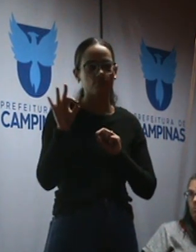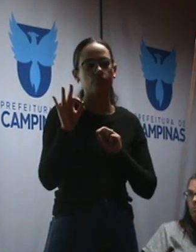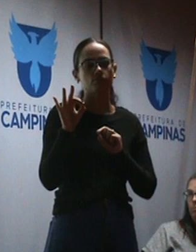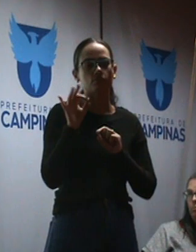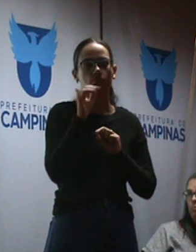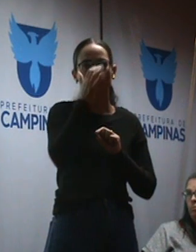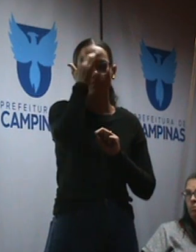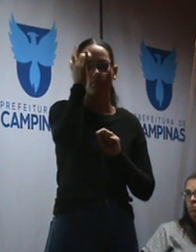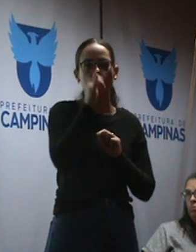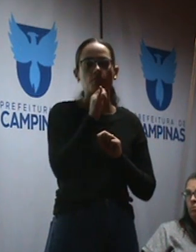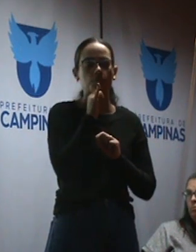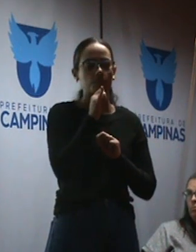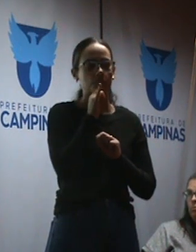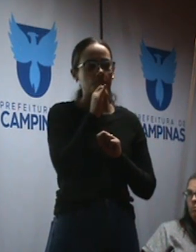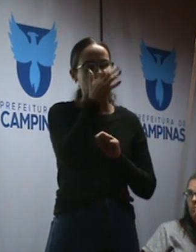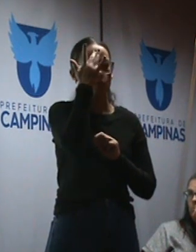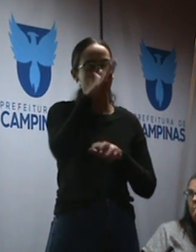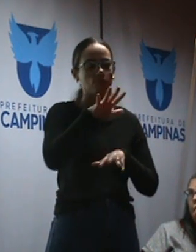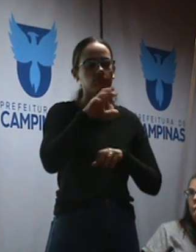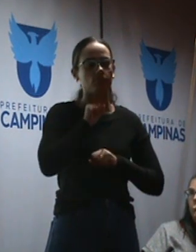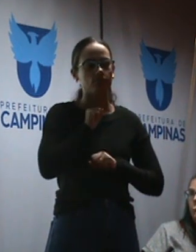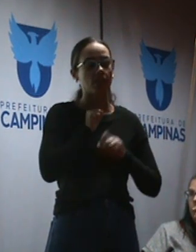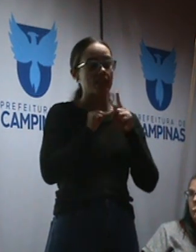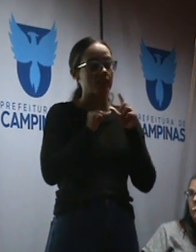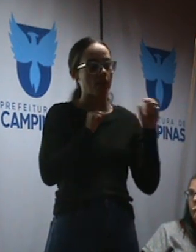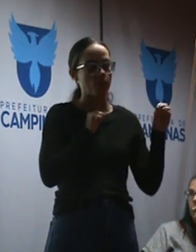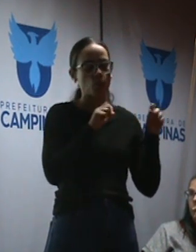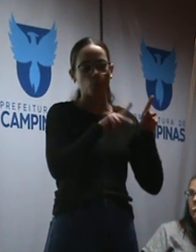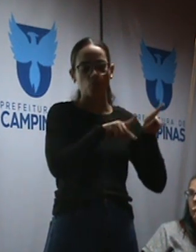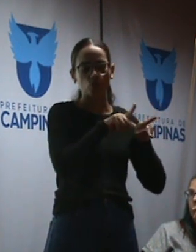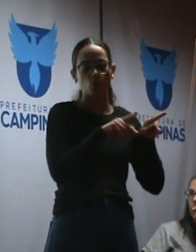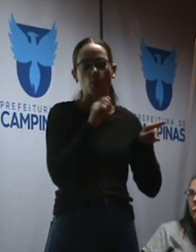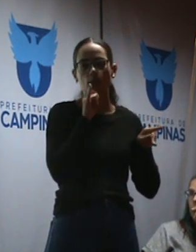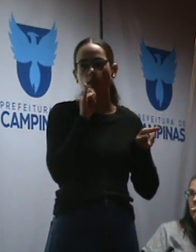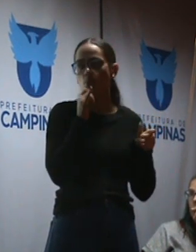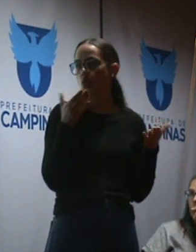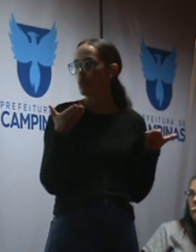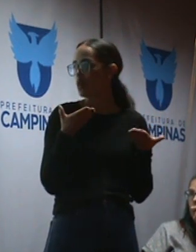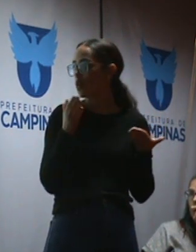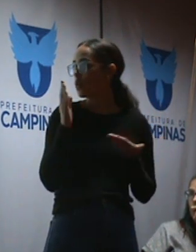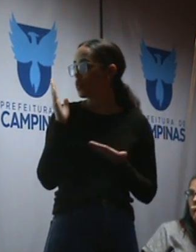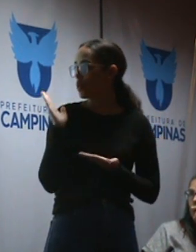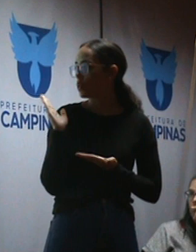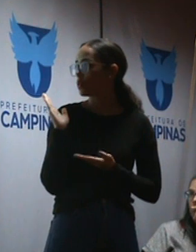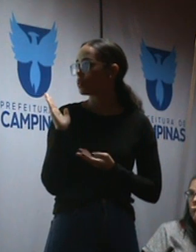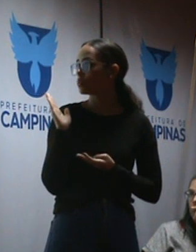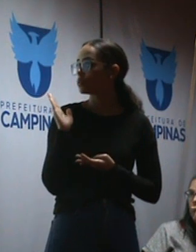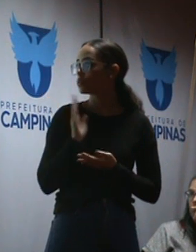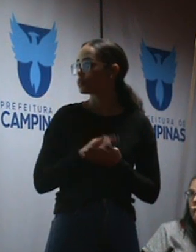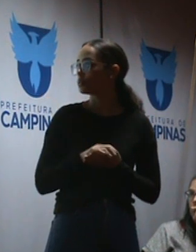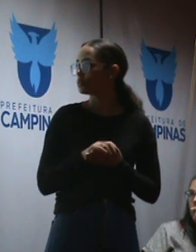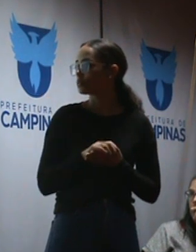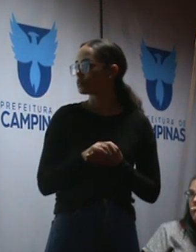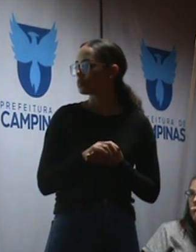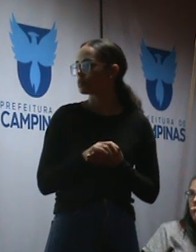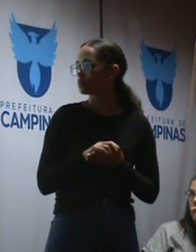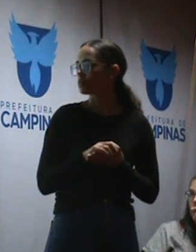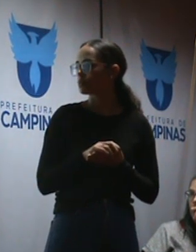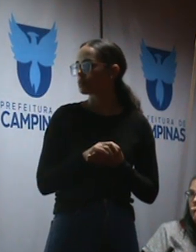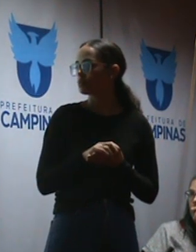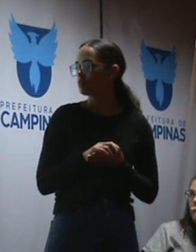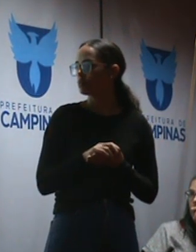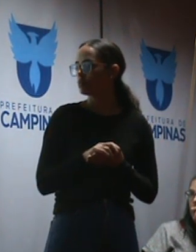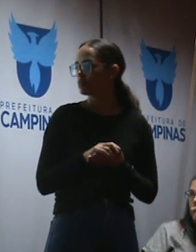Esses casos que eu falo para cada 100 mil habitantes. Hoje a Noroeste, né, ela tem uma população diferente da Sul, por exemplo, mas ainda assim